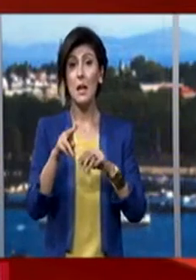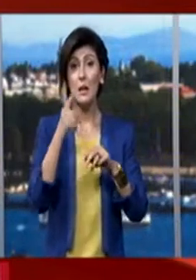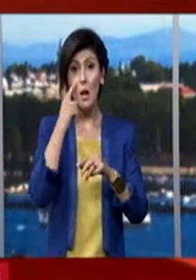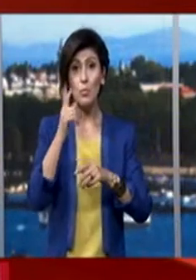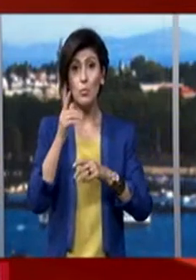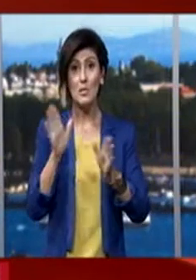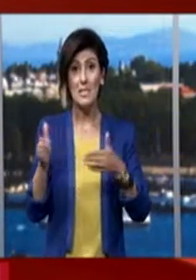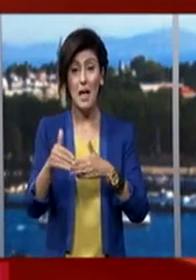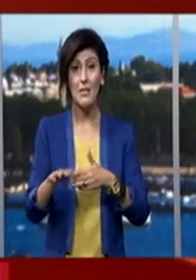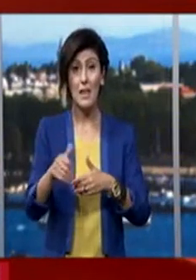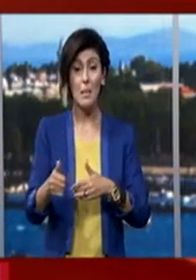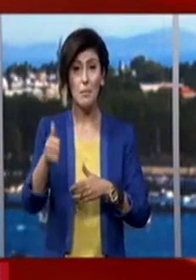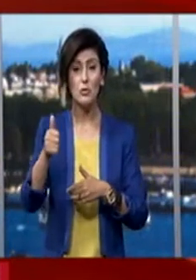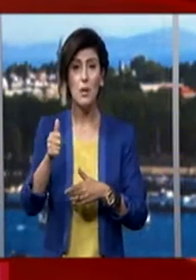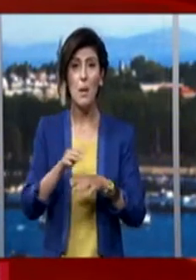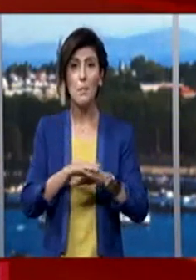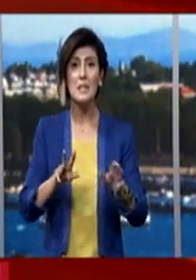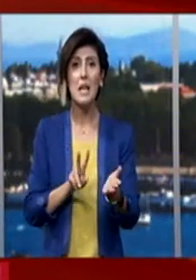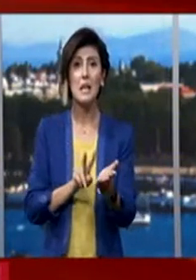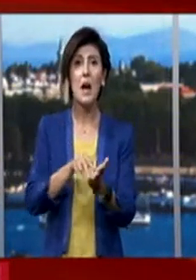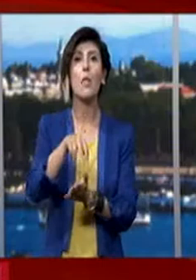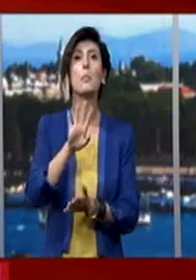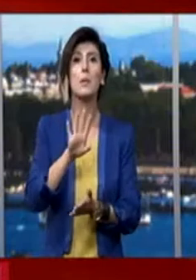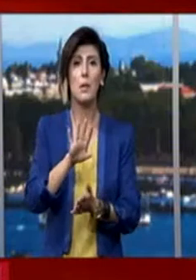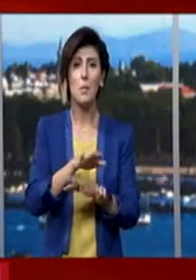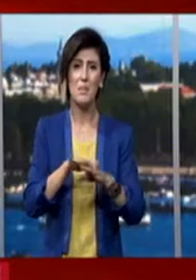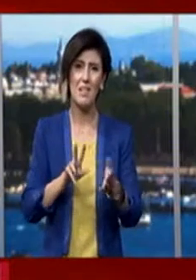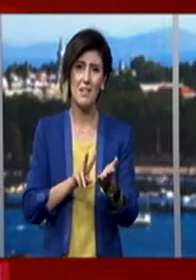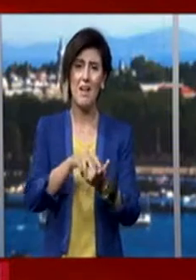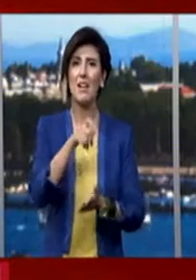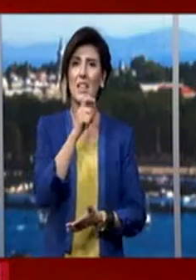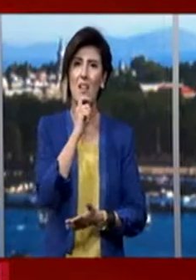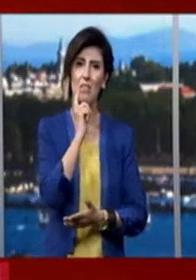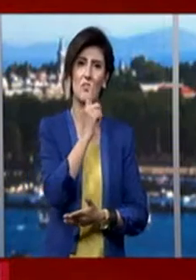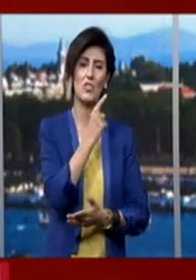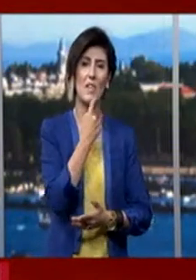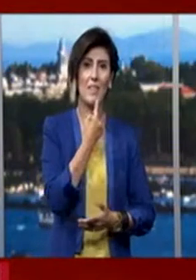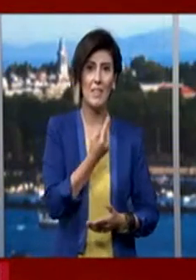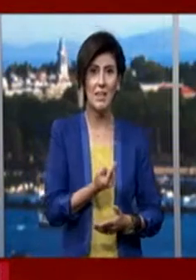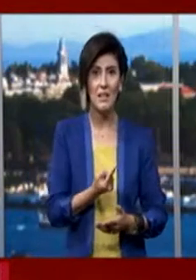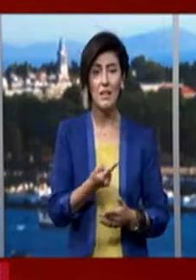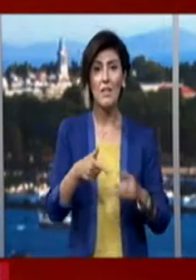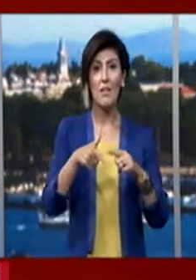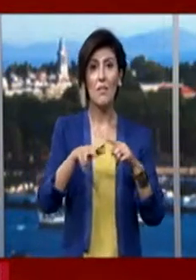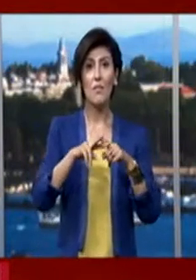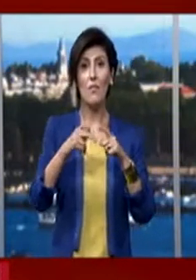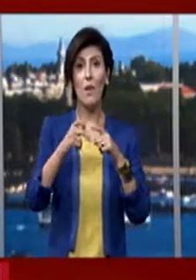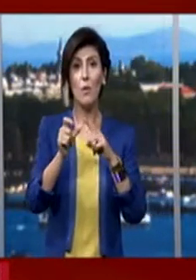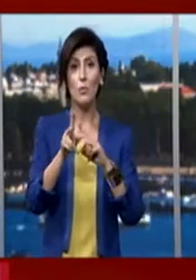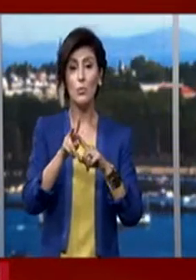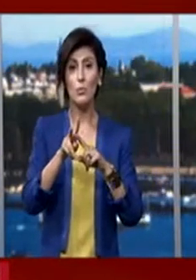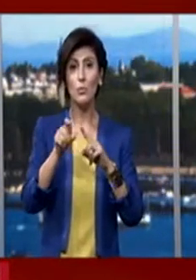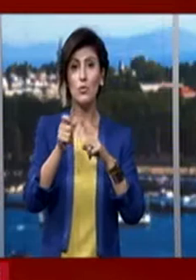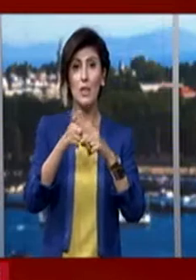masadan kalkmadılar ve masadan kalkınmanın yanlış olduğunu değerlendirdiler. Şimdi Faruk Çelik'in verdiği